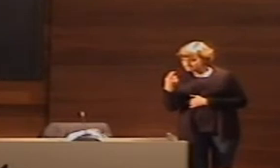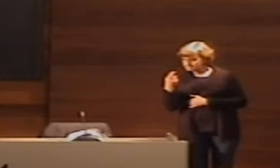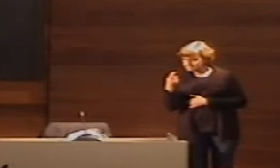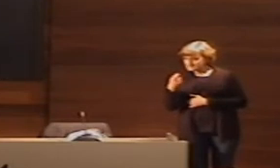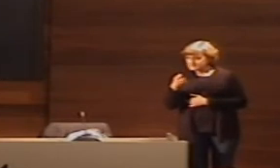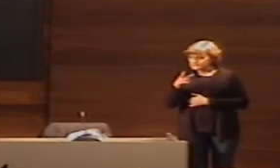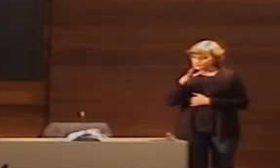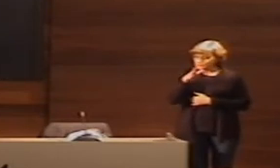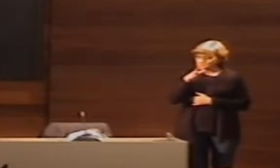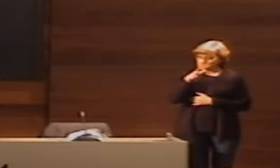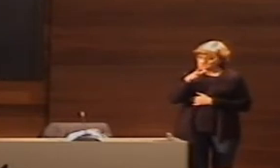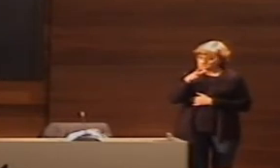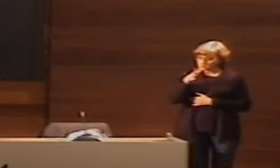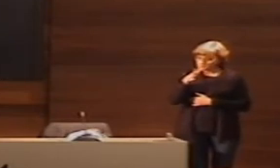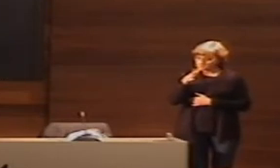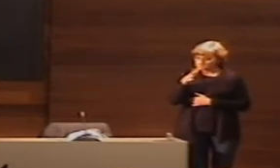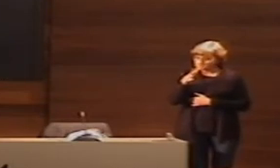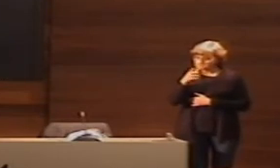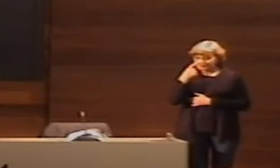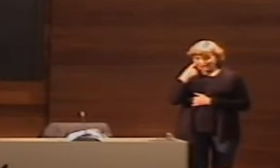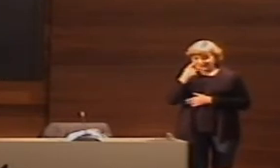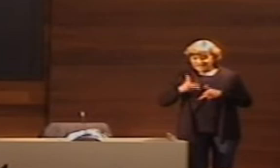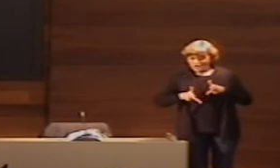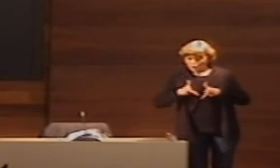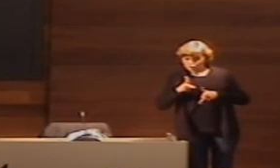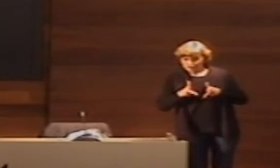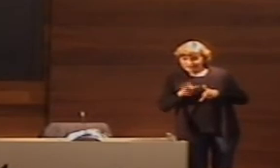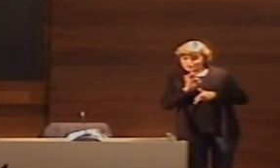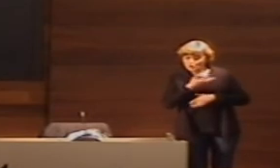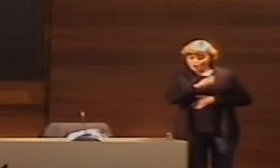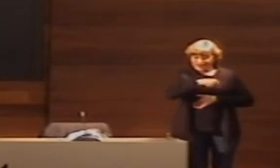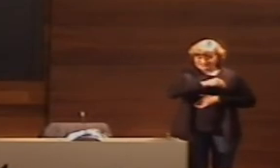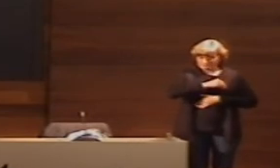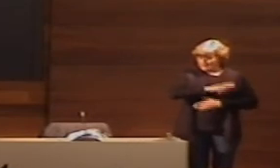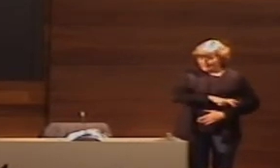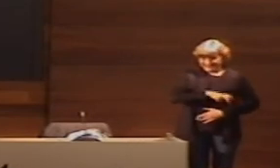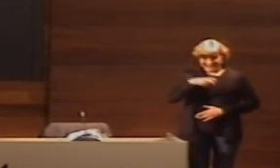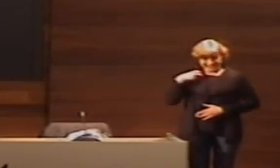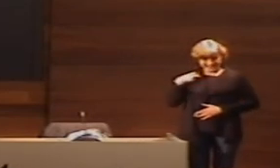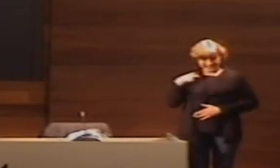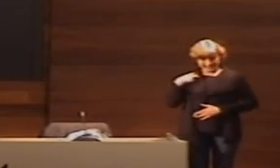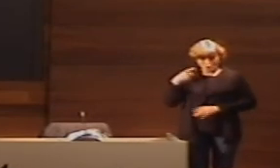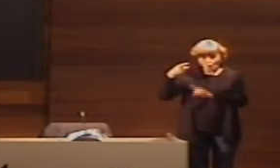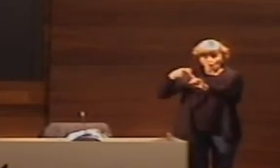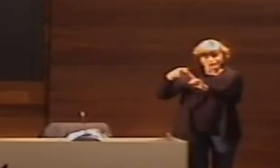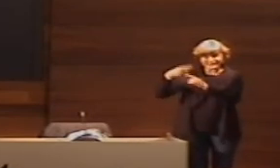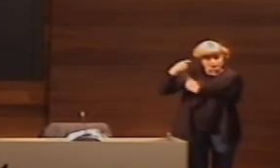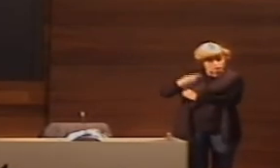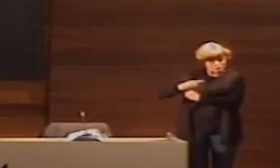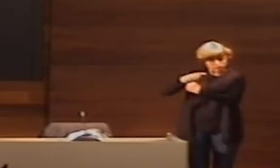si Euskadi o si España cumple o cumplirá los objetivos actuales y futuros,